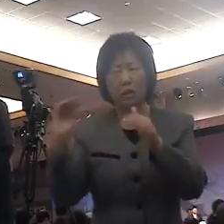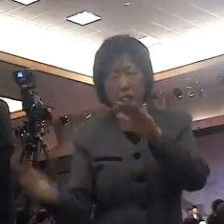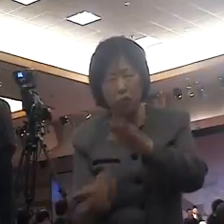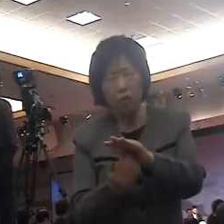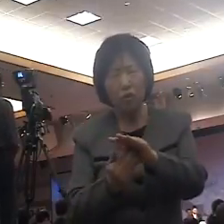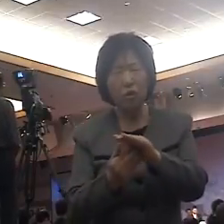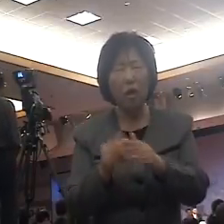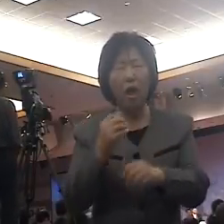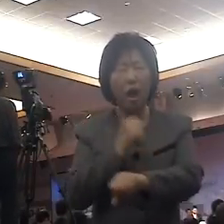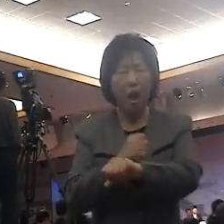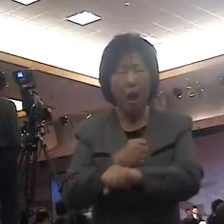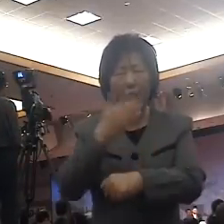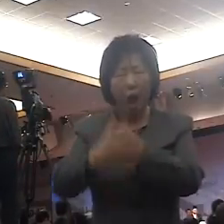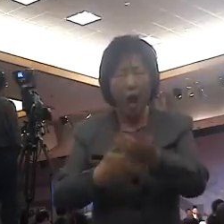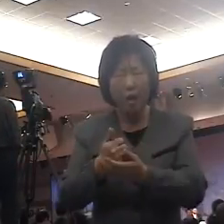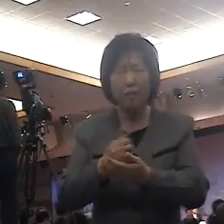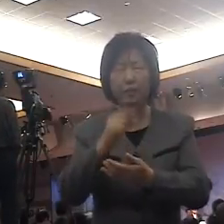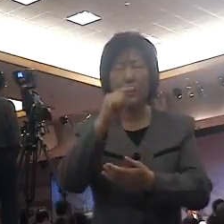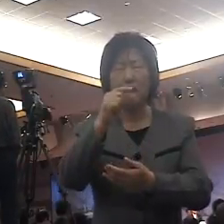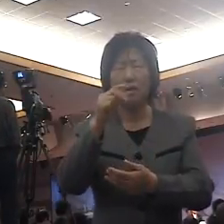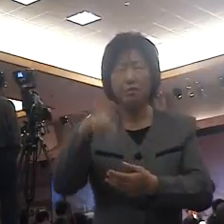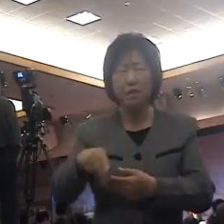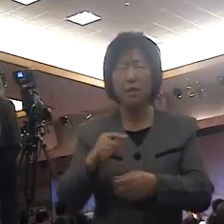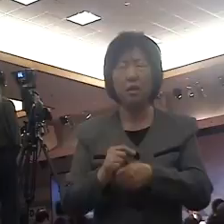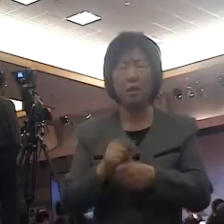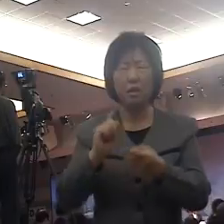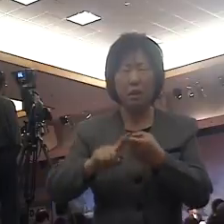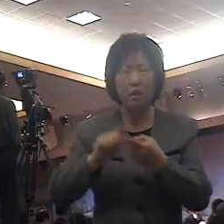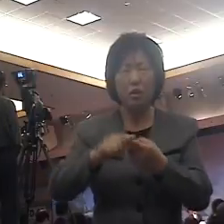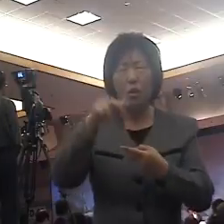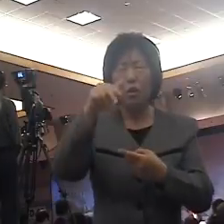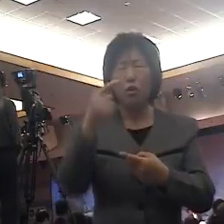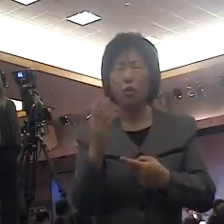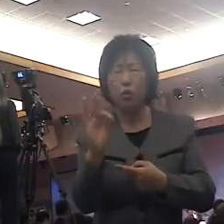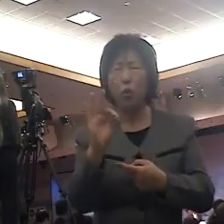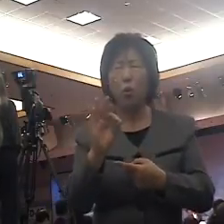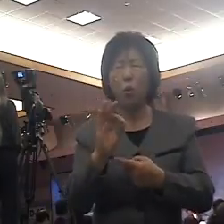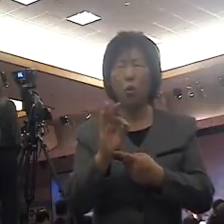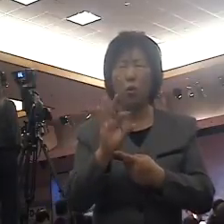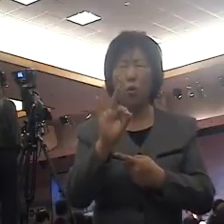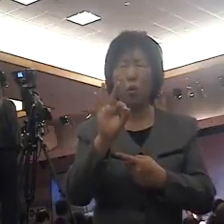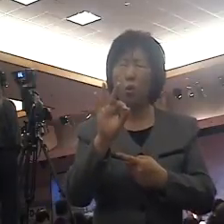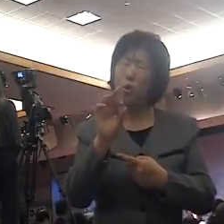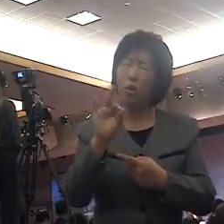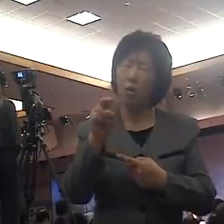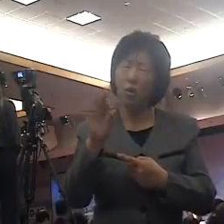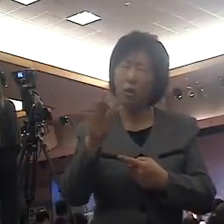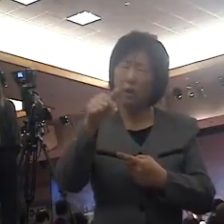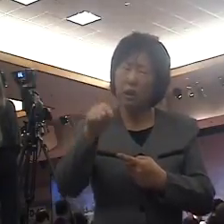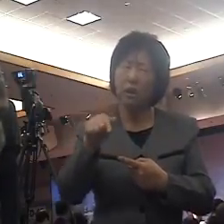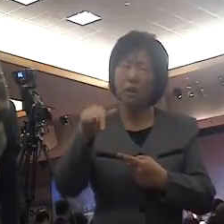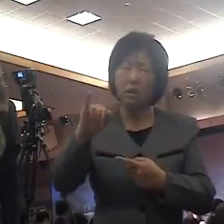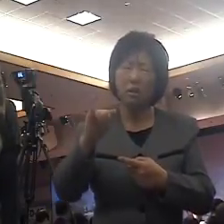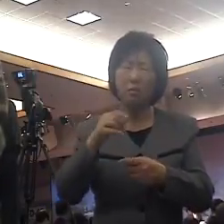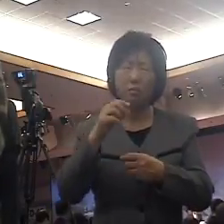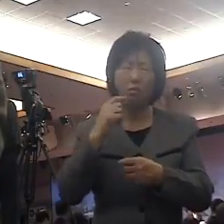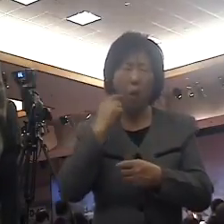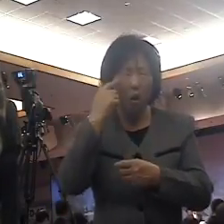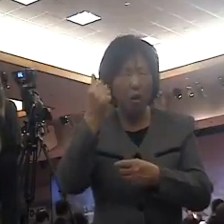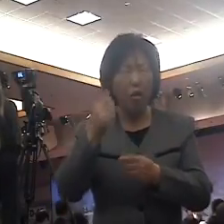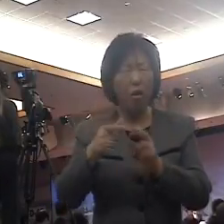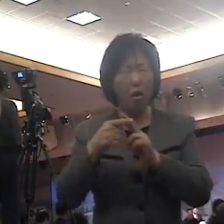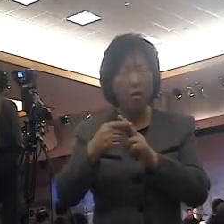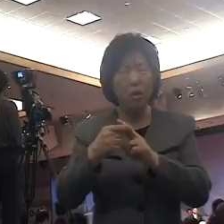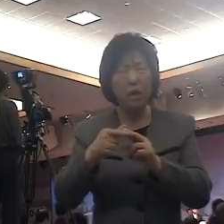시간 GP의 대표로 섬기시는 조영중 선교사님을 강권으로 붙드시사 선교사님의 헌심을 통해서 이 땅